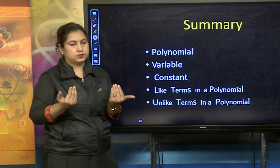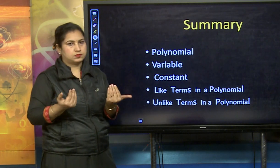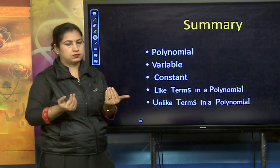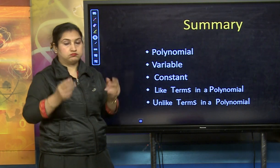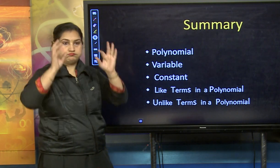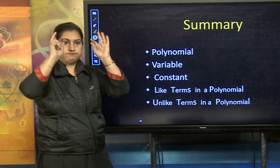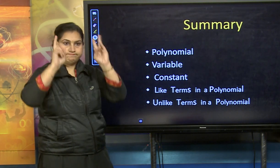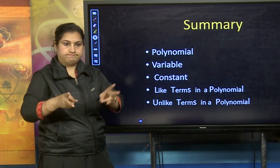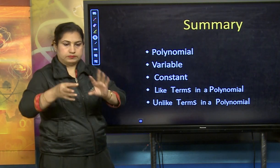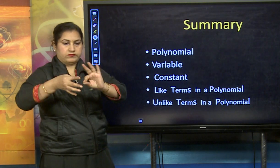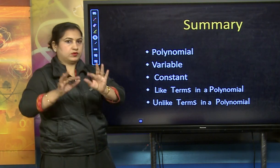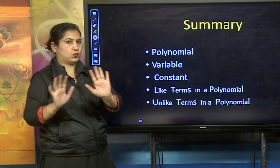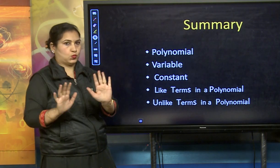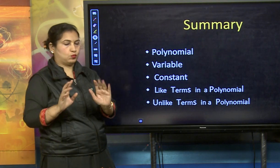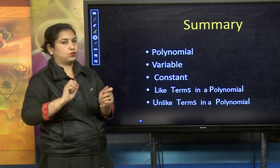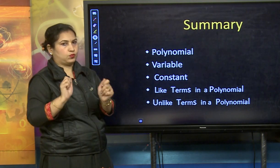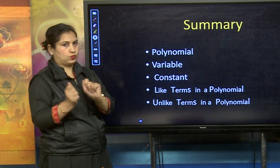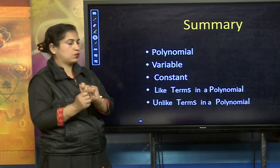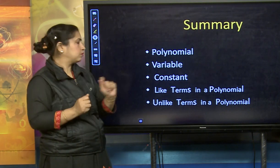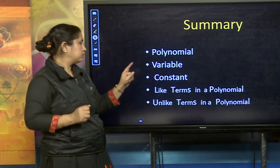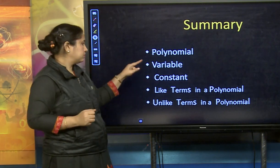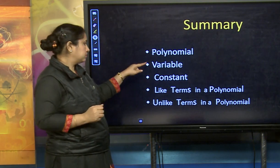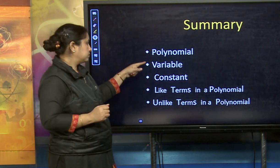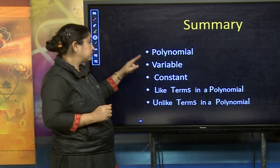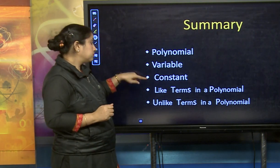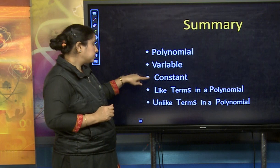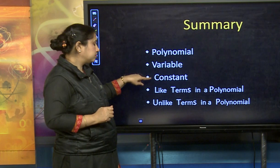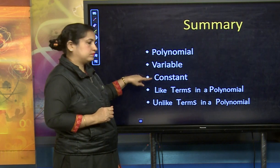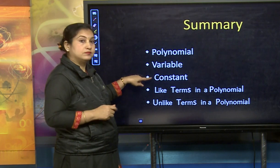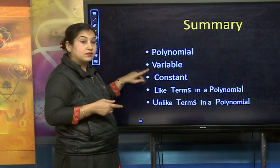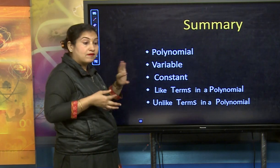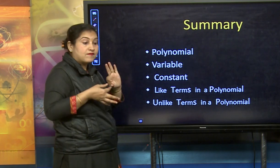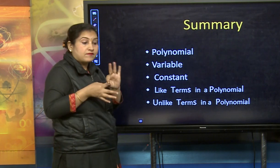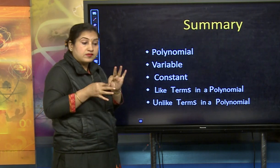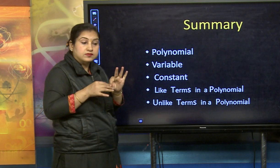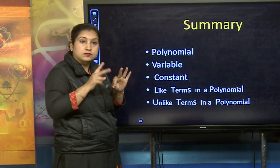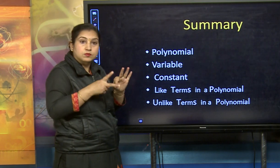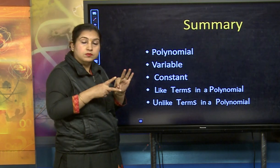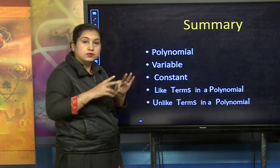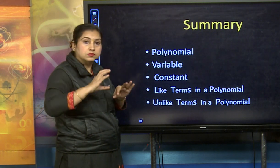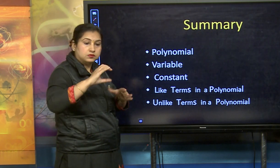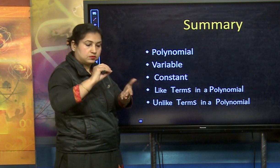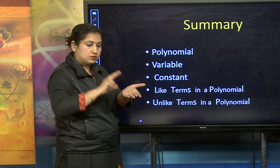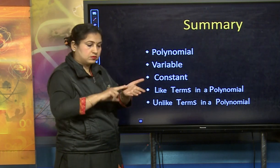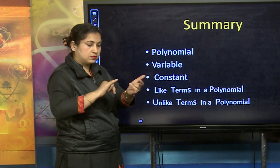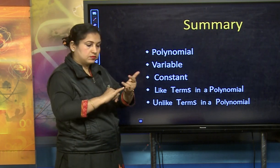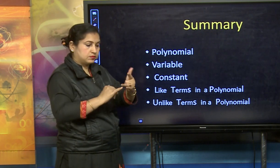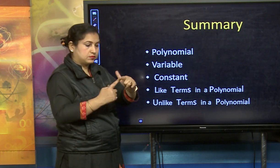एक समान आ रहे हुआ था उसके बाद कांस्टेंट जो एक पिक शैली होती है